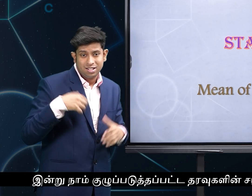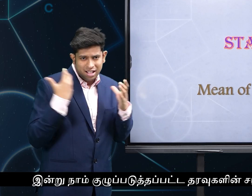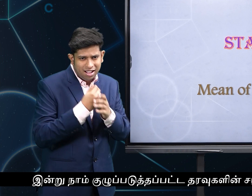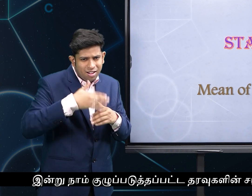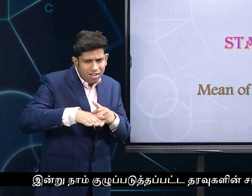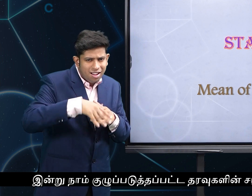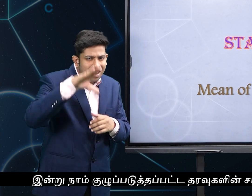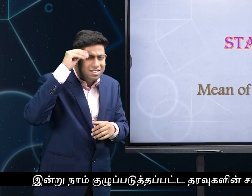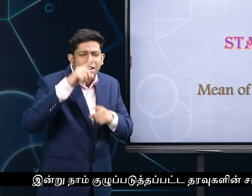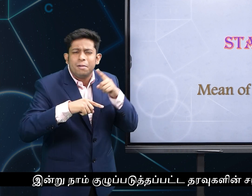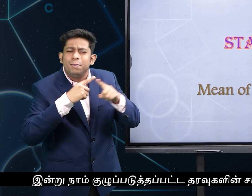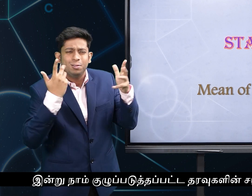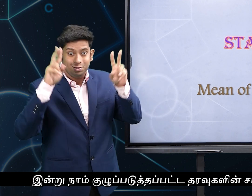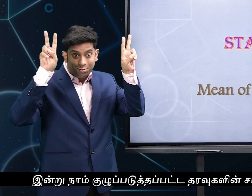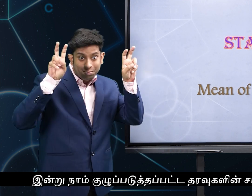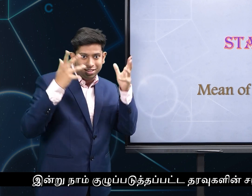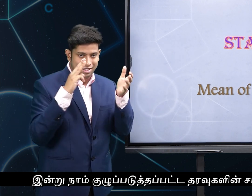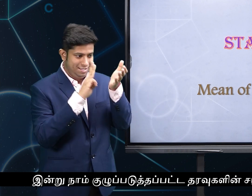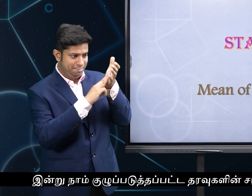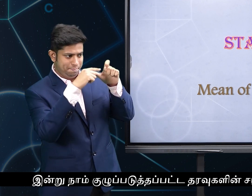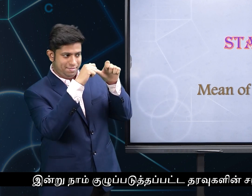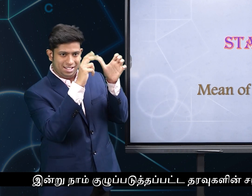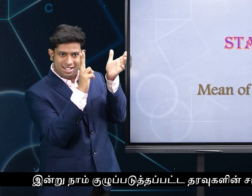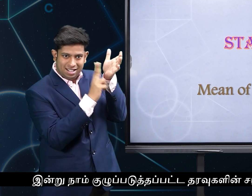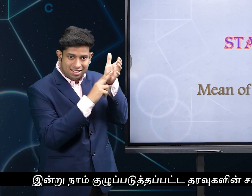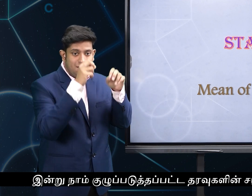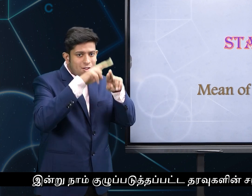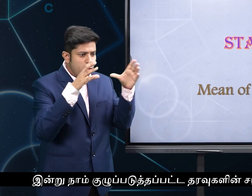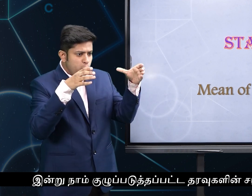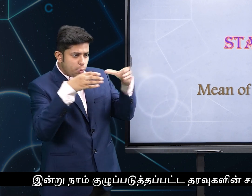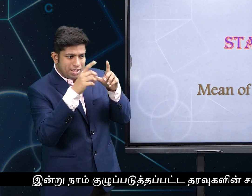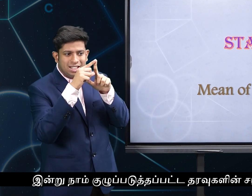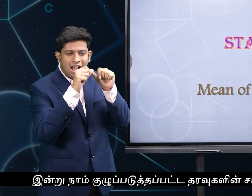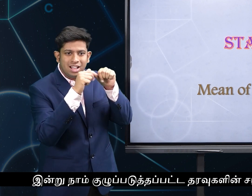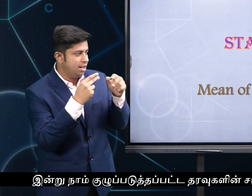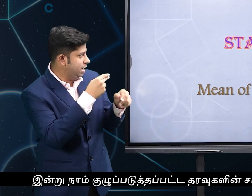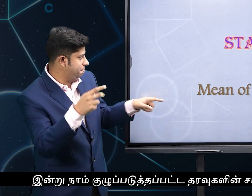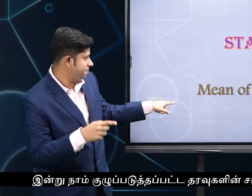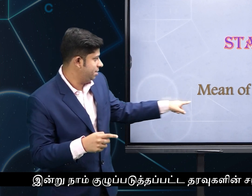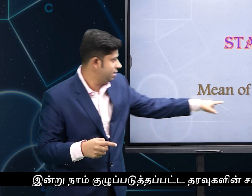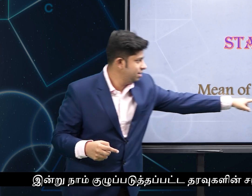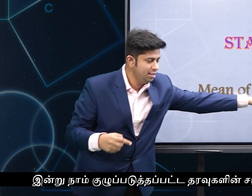இன்று நாம் குழுப்படுத்தப்பட்ட அல்லது தொகுக்கப்பட்ட தரவுகளின் சராசரி பற்றி அறியப் போகிறோம்.